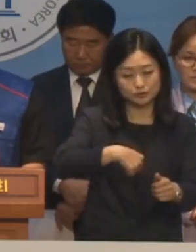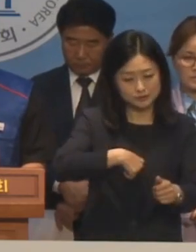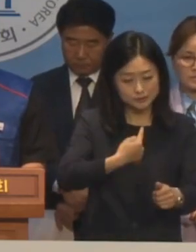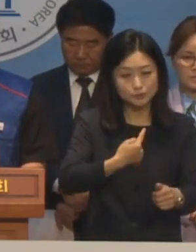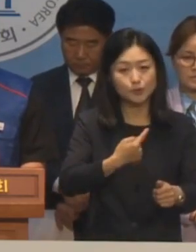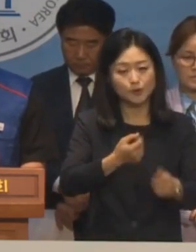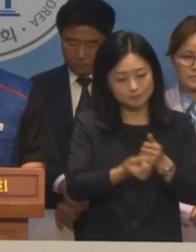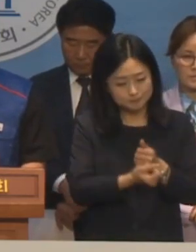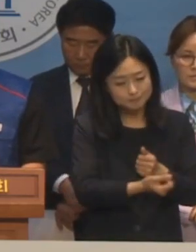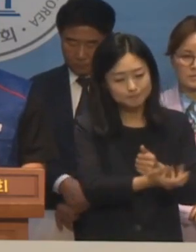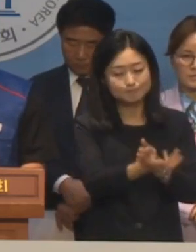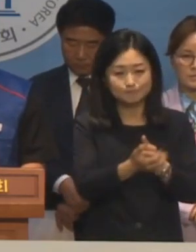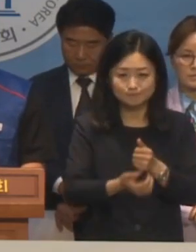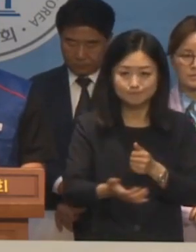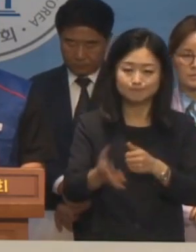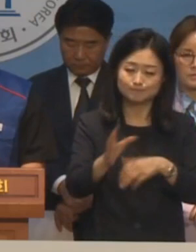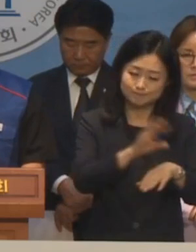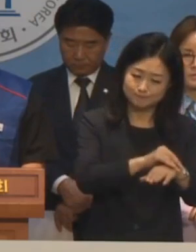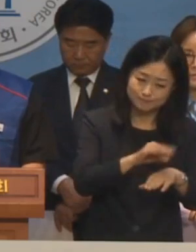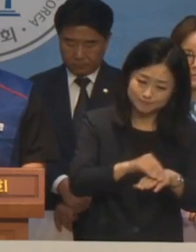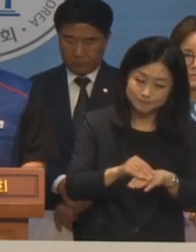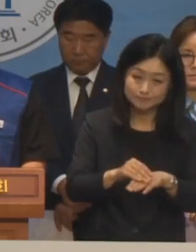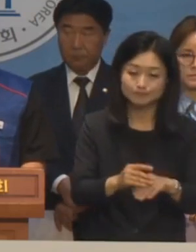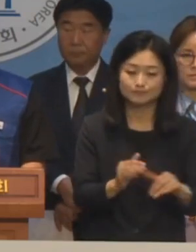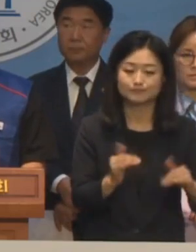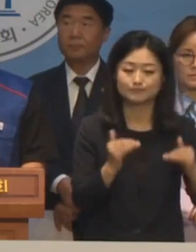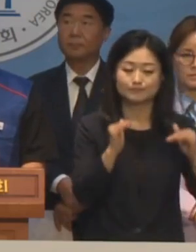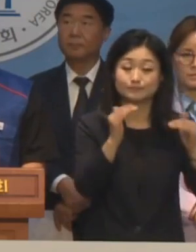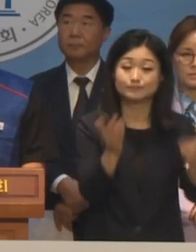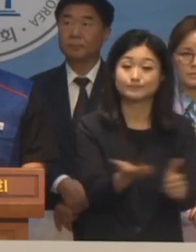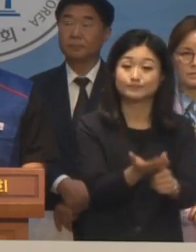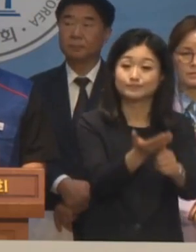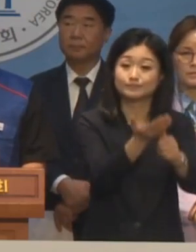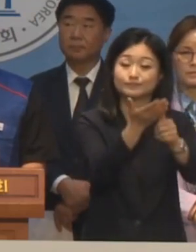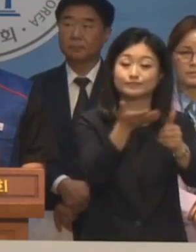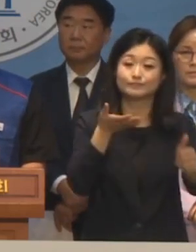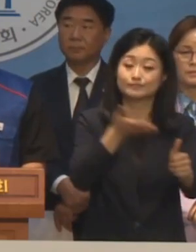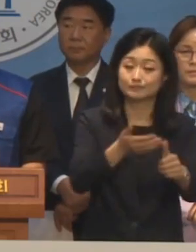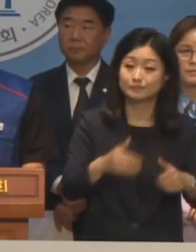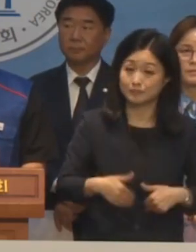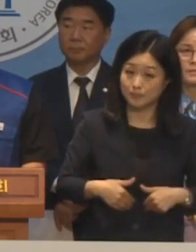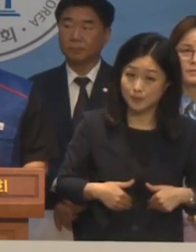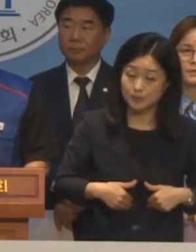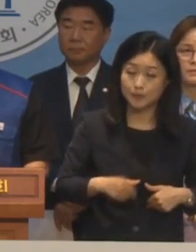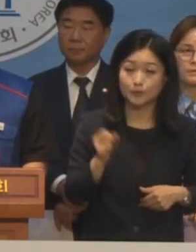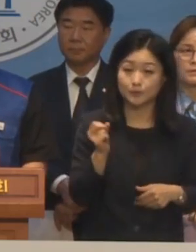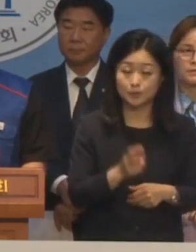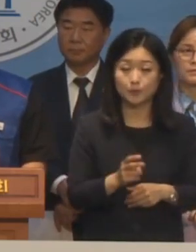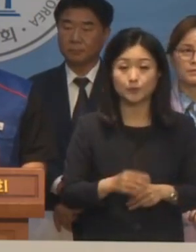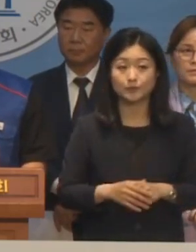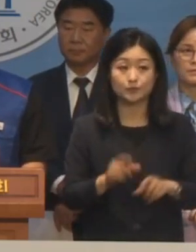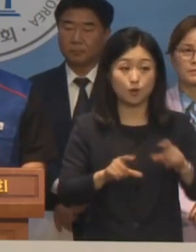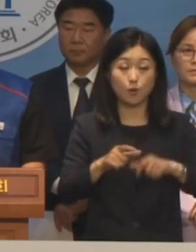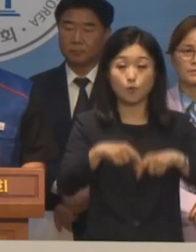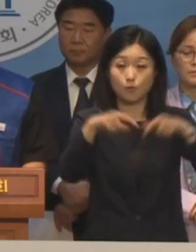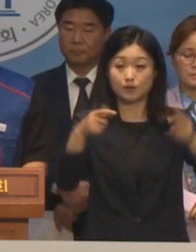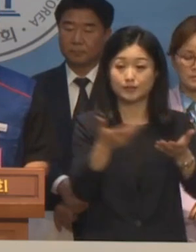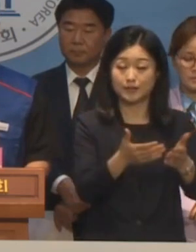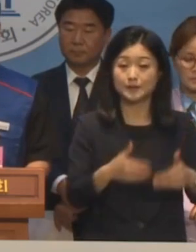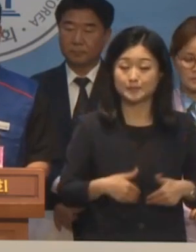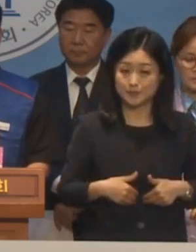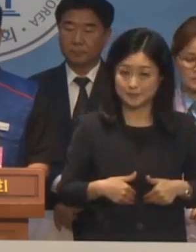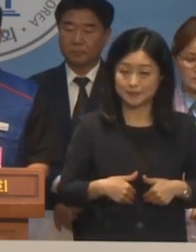향유하는 시민으로 성장할 수 있게 하기 위해 문화예술 교육은 지속돼야 하고 나아가 더욱 확장돼야 한다고